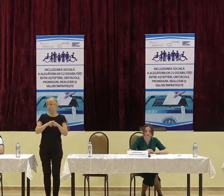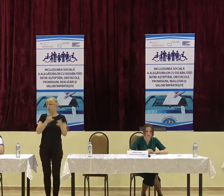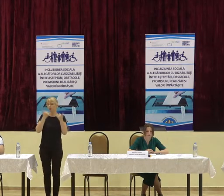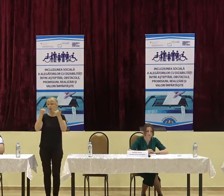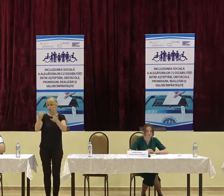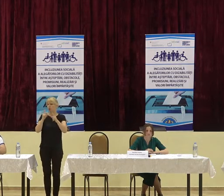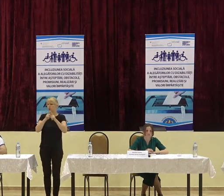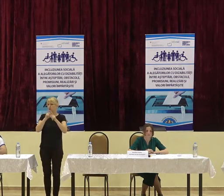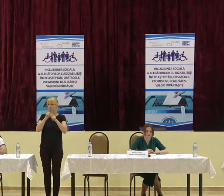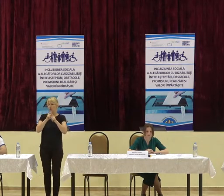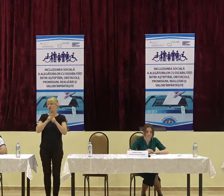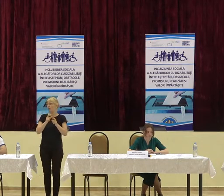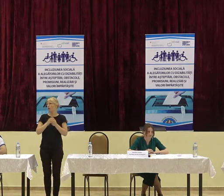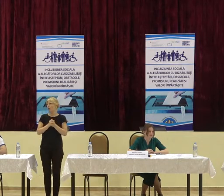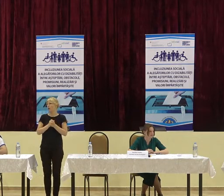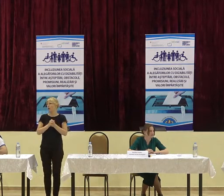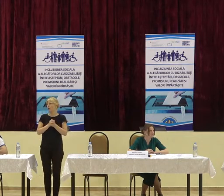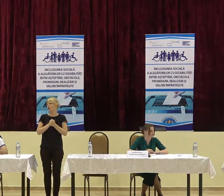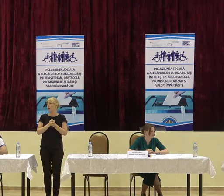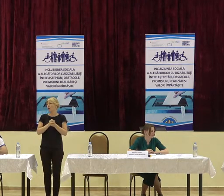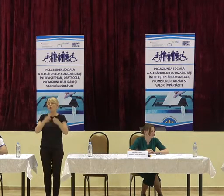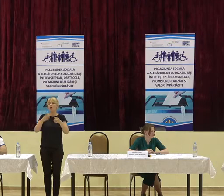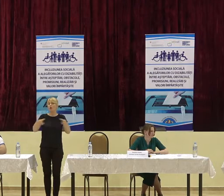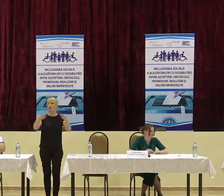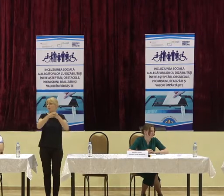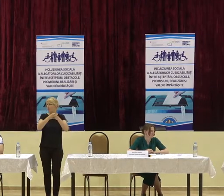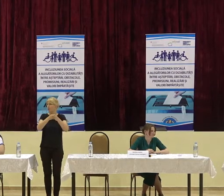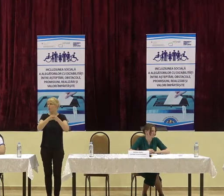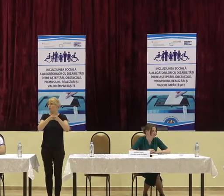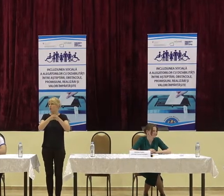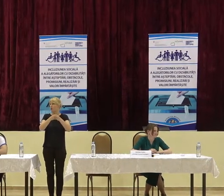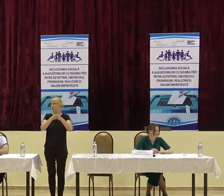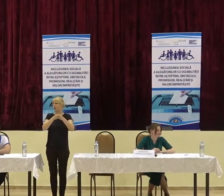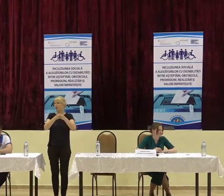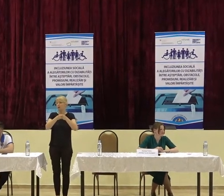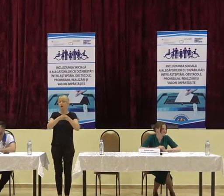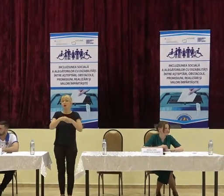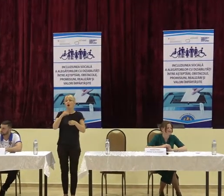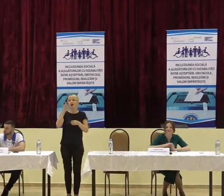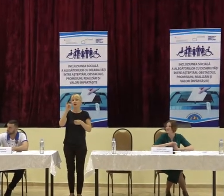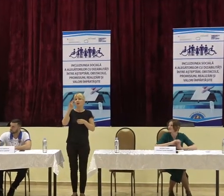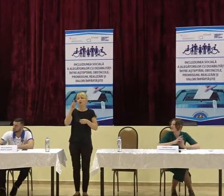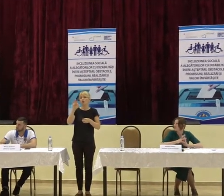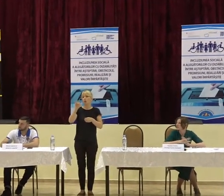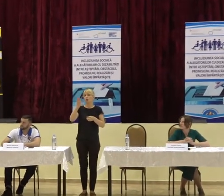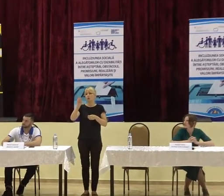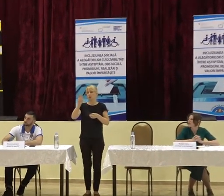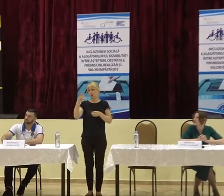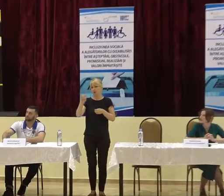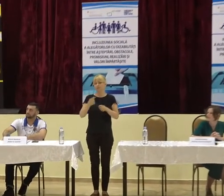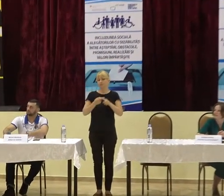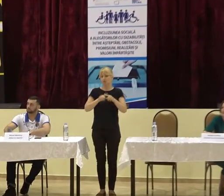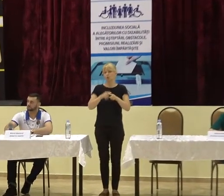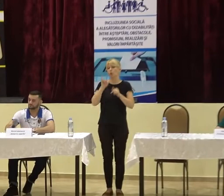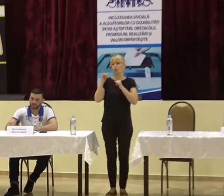oferim cuvântul concurentului electoral, blocul electoral Renato Usatăi. Aveți 2 minute la dispoziție pentru